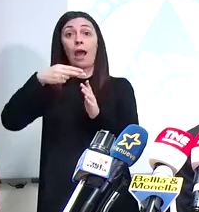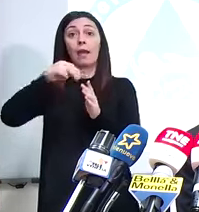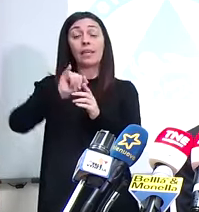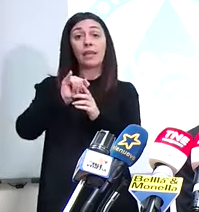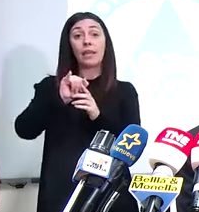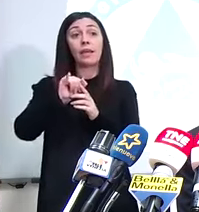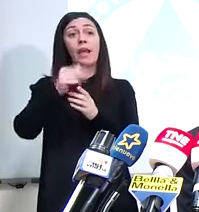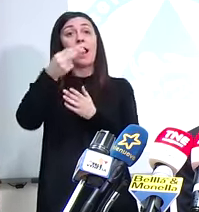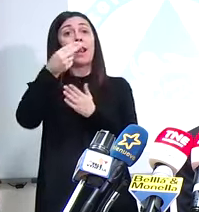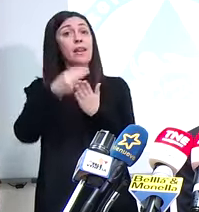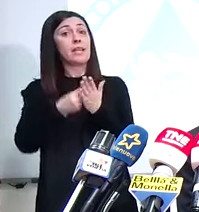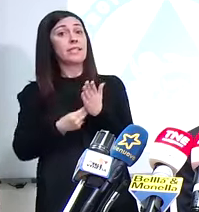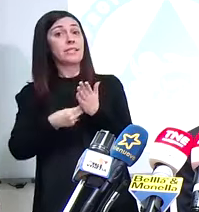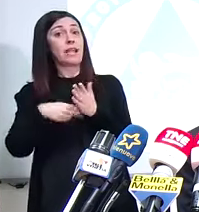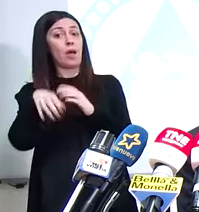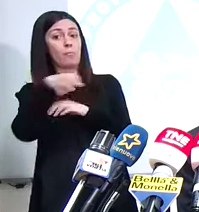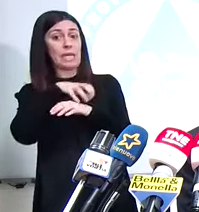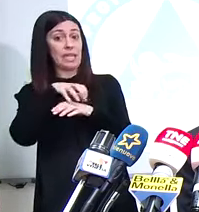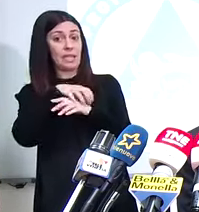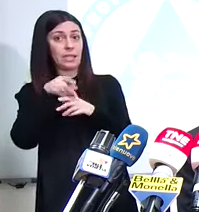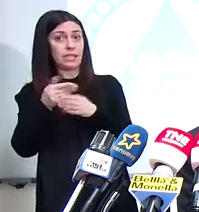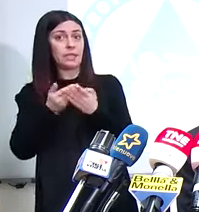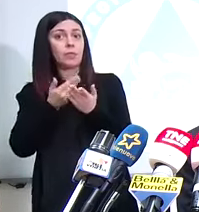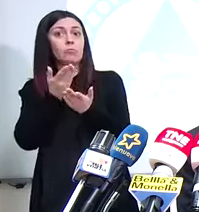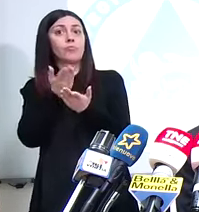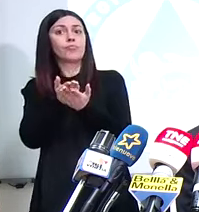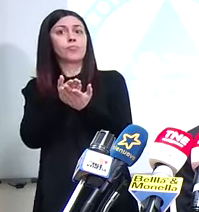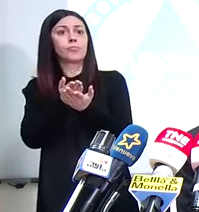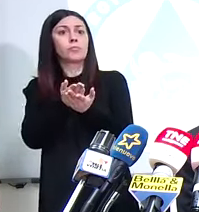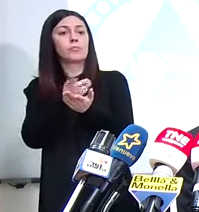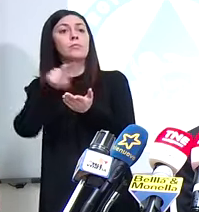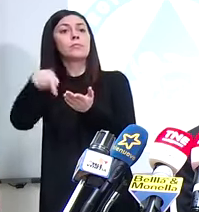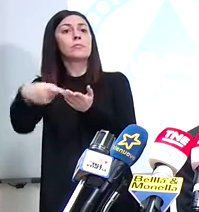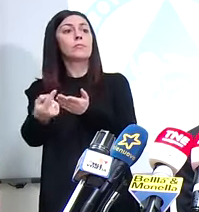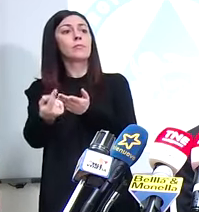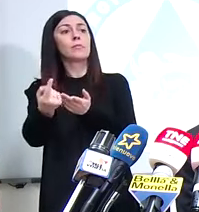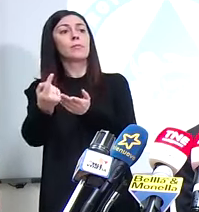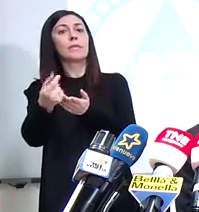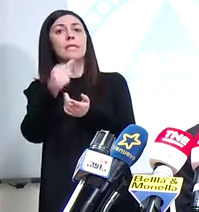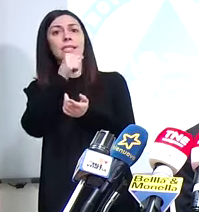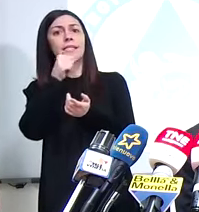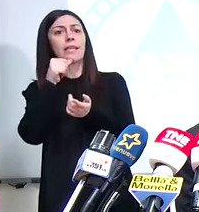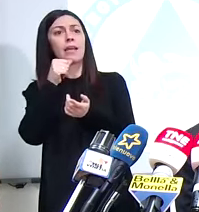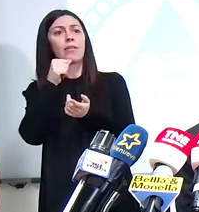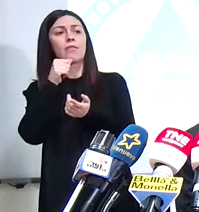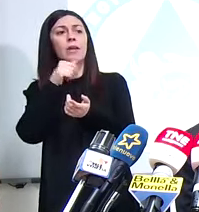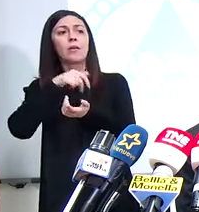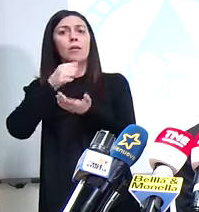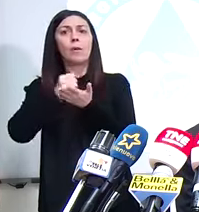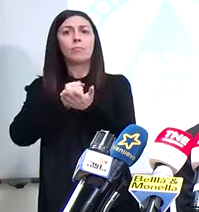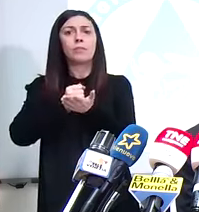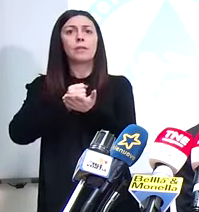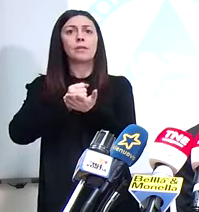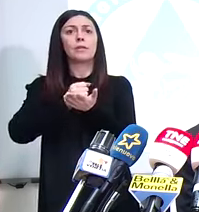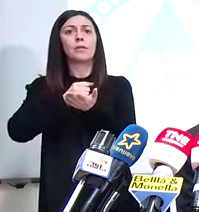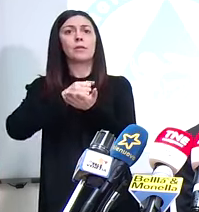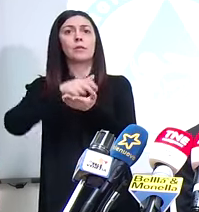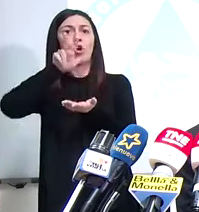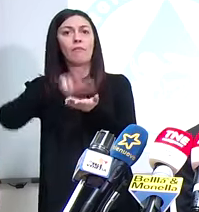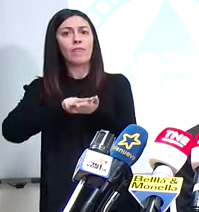entra in carica quando riceve il via libera dalle camere quindi si va probabilmente lunedì e martedì da stando